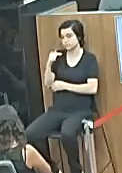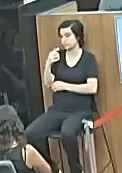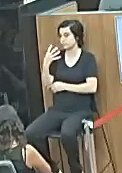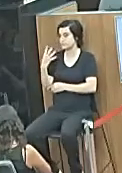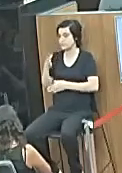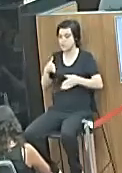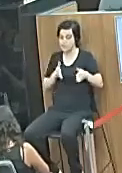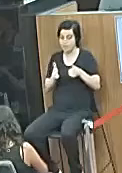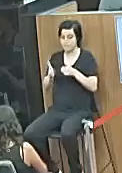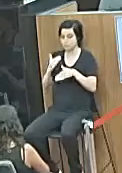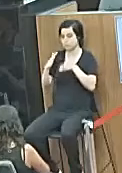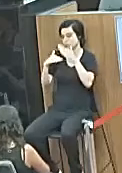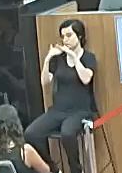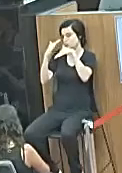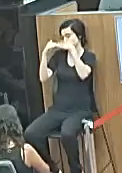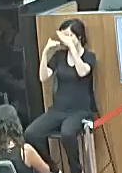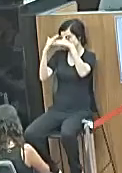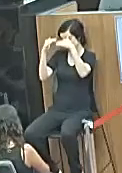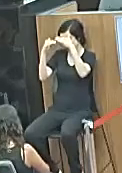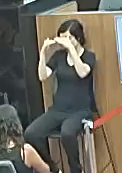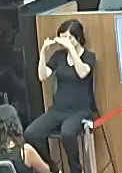caminho para o desenvolvimento